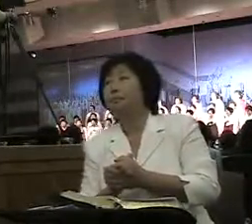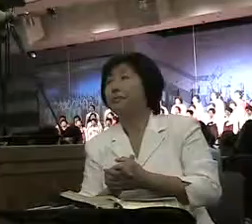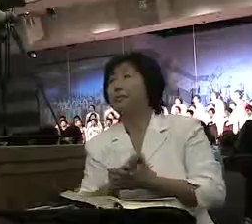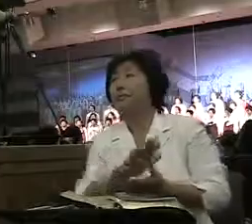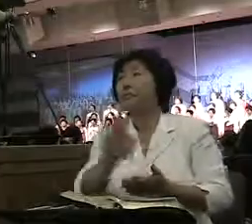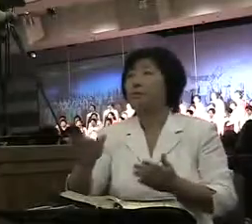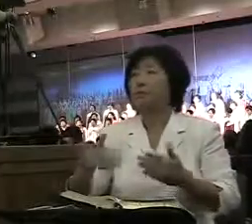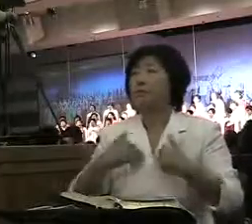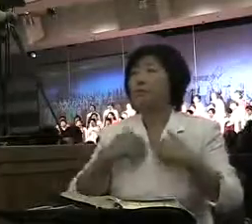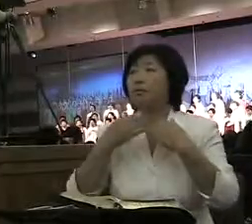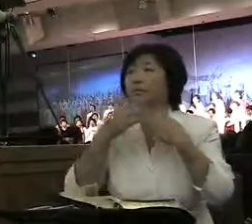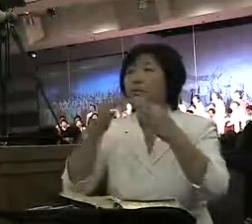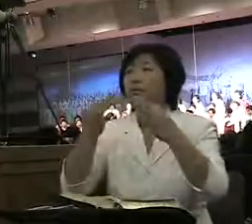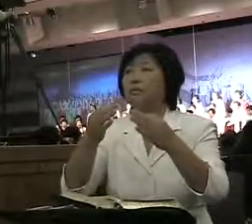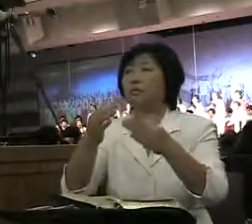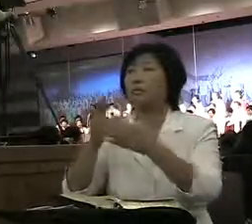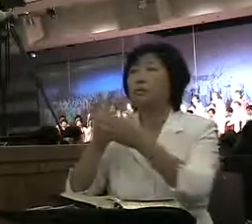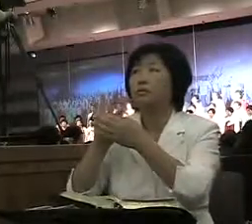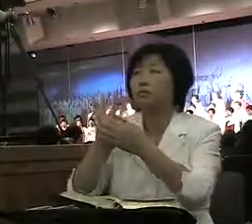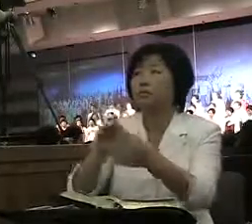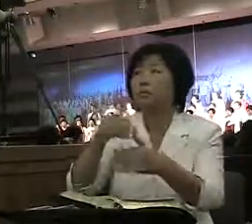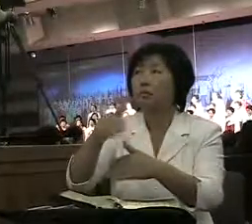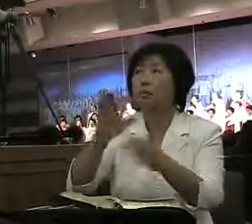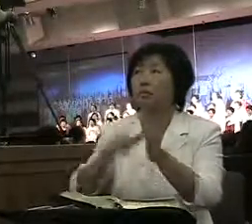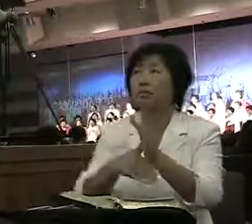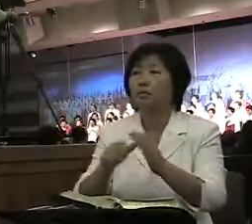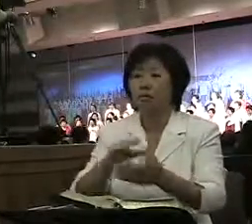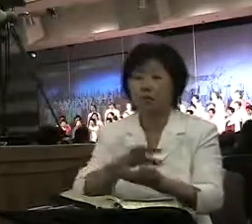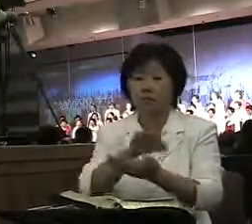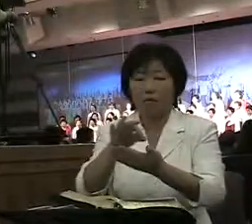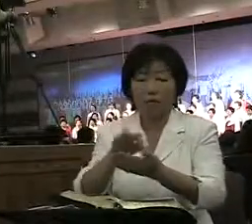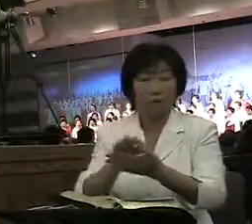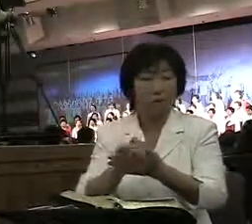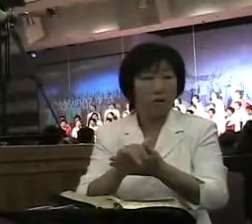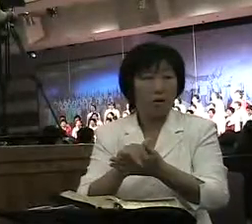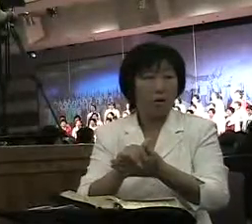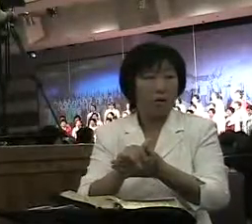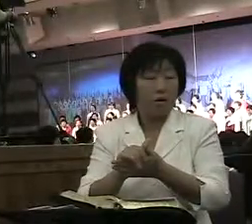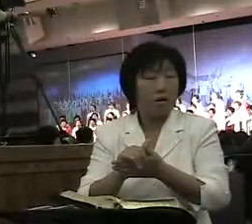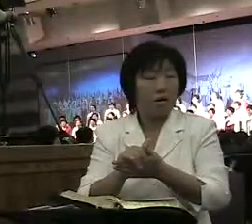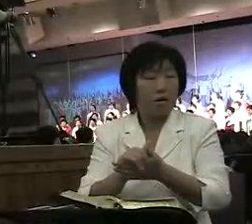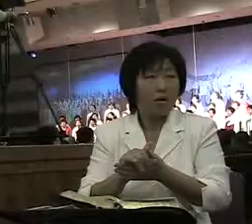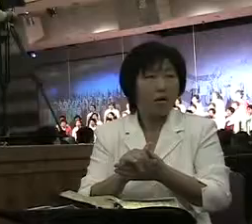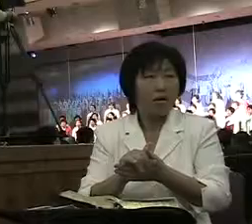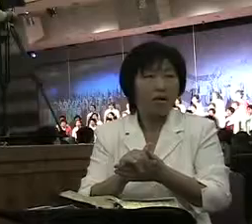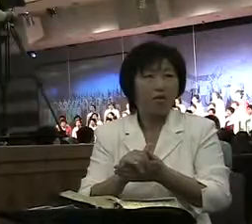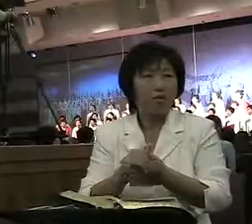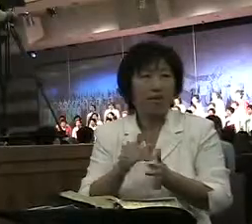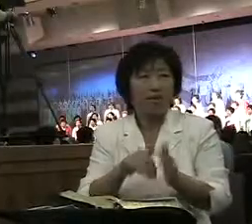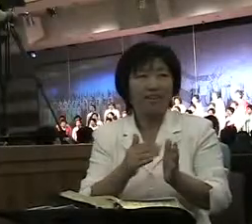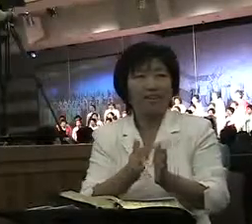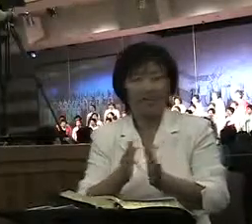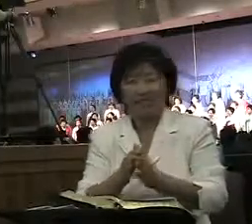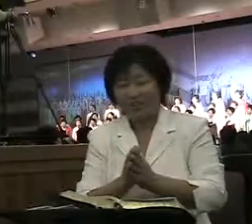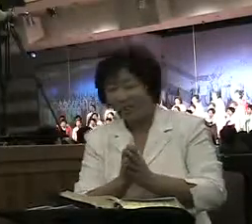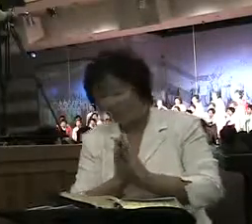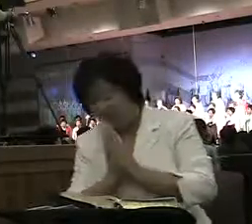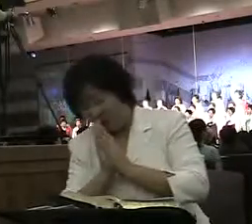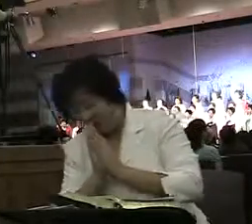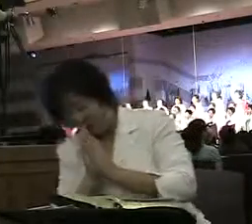우리를 불러주시는 하나님 앞에 계속하여 우리의 헌금으로 예배를 드릴 때 이 시간 우리 예양